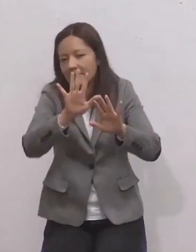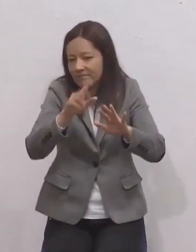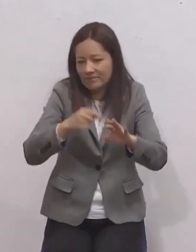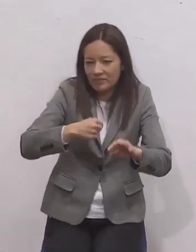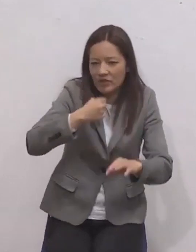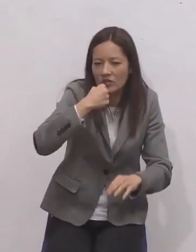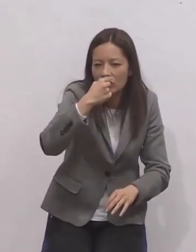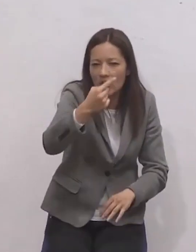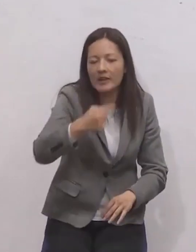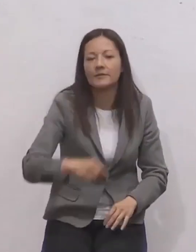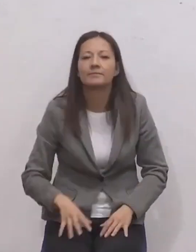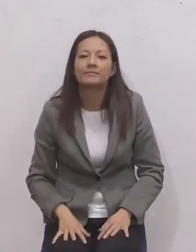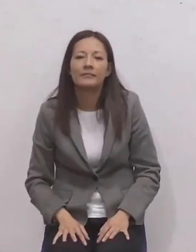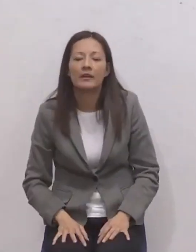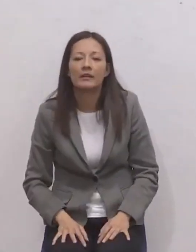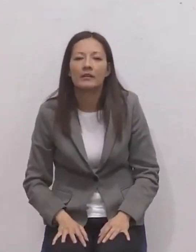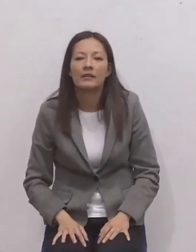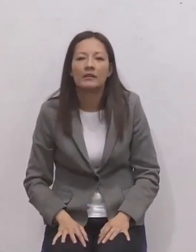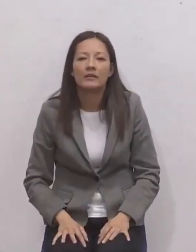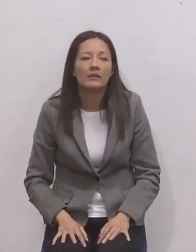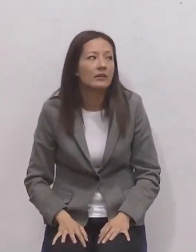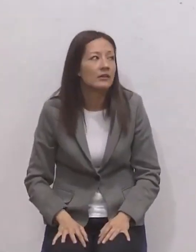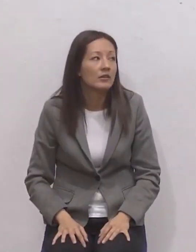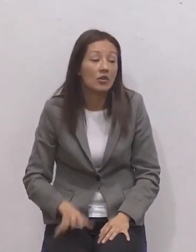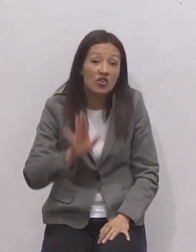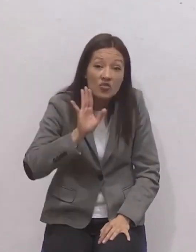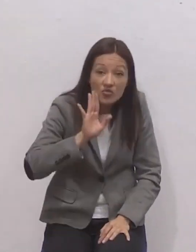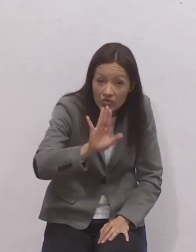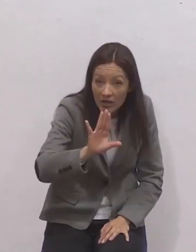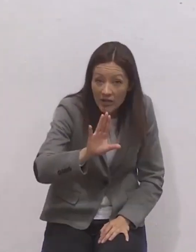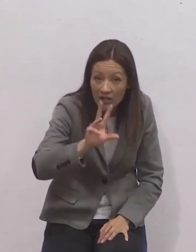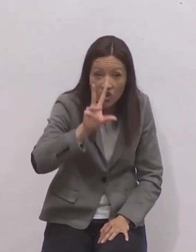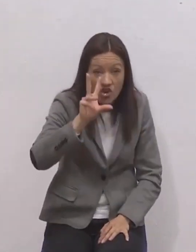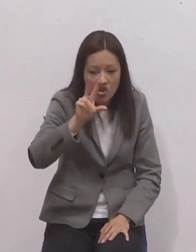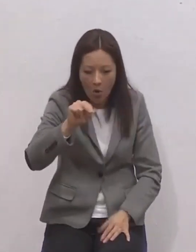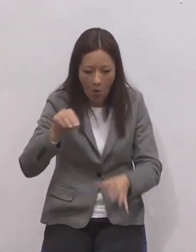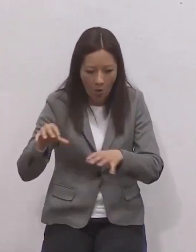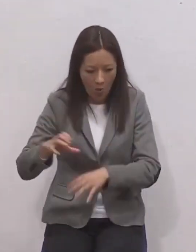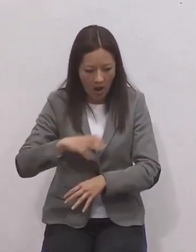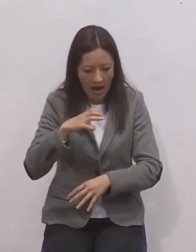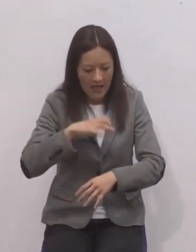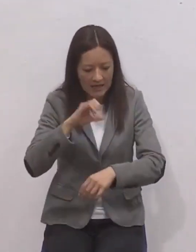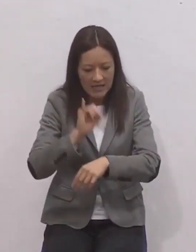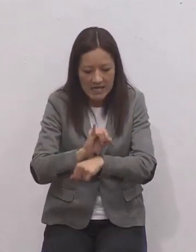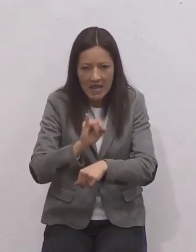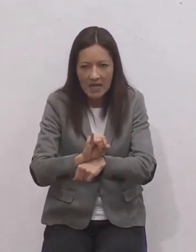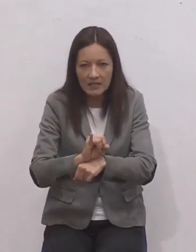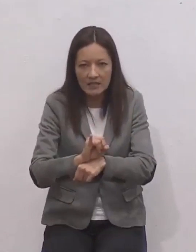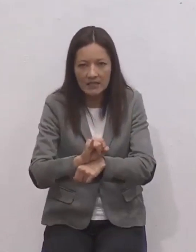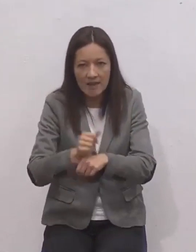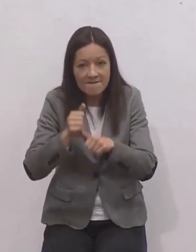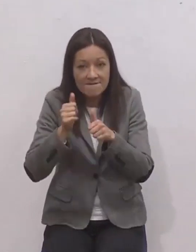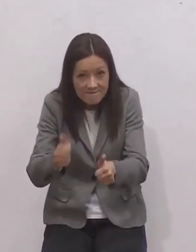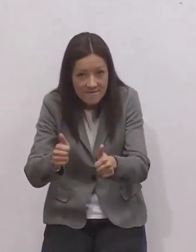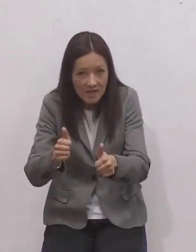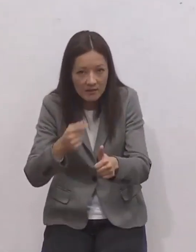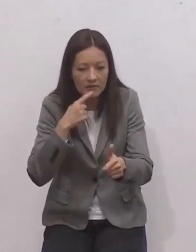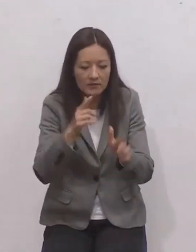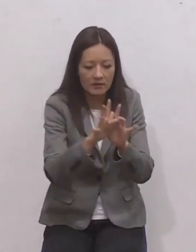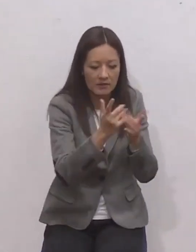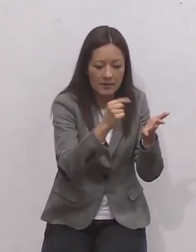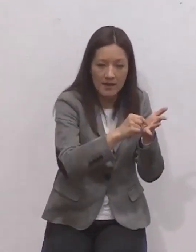adelantar, le voy a hacer el spoiler. Si usted no está haciendo iglesia como debe ser, dice la